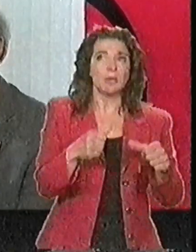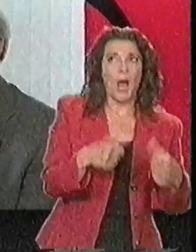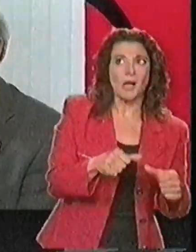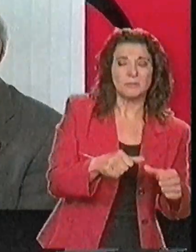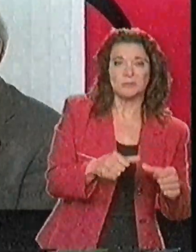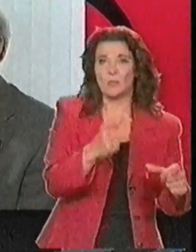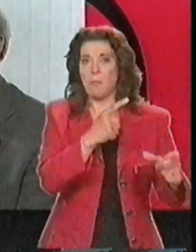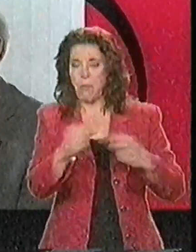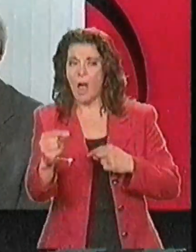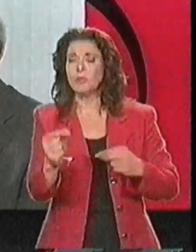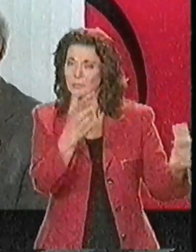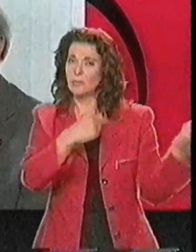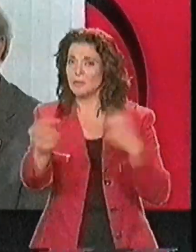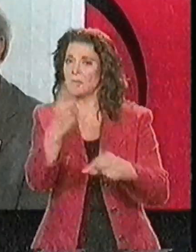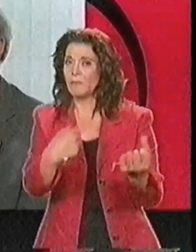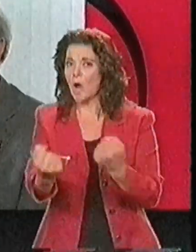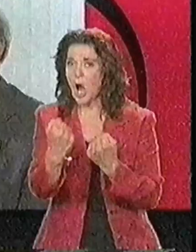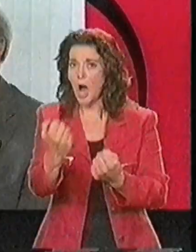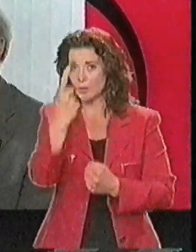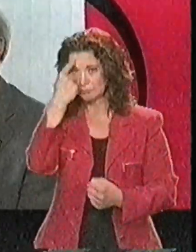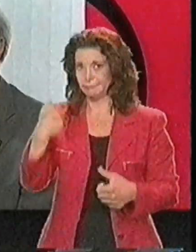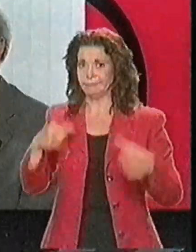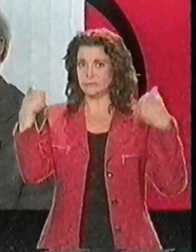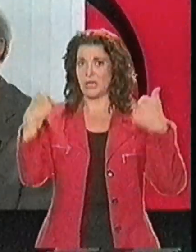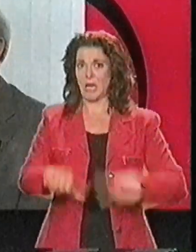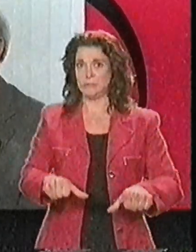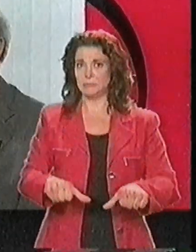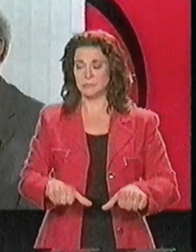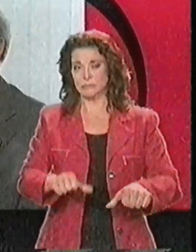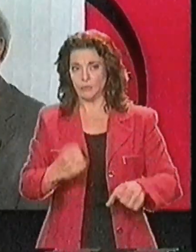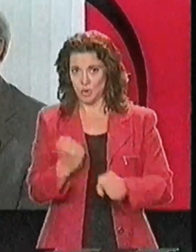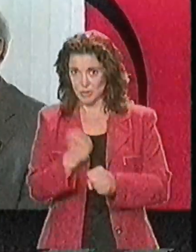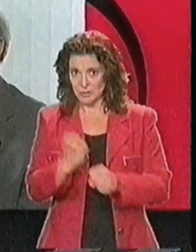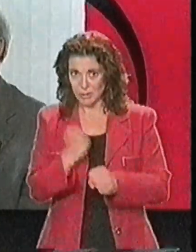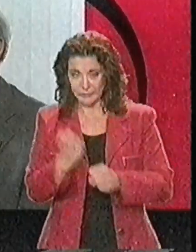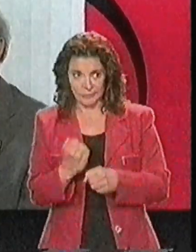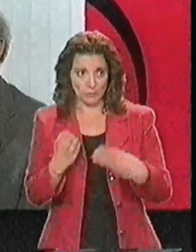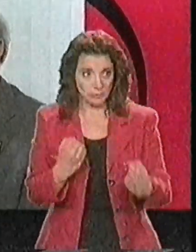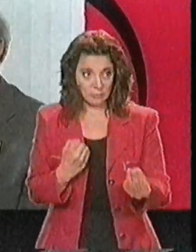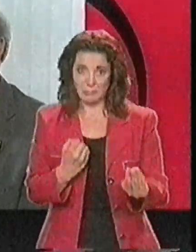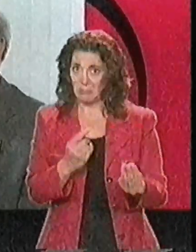cette raison que nous restons avec, à notre disposition, une force de travail peu utile.